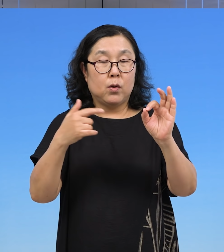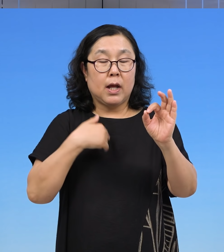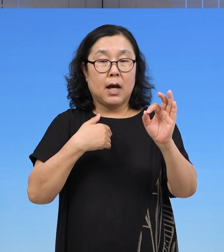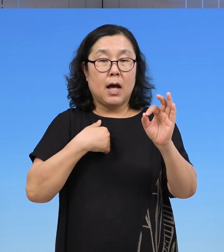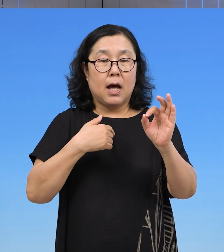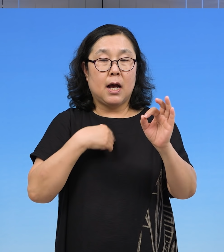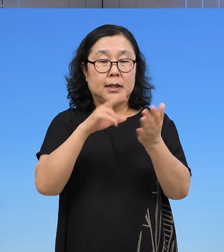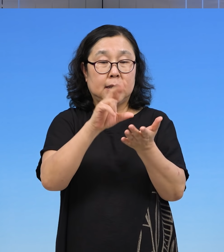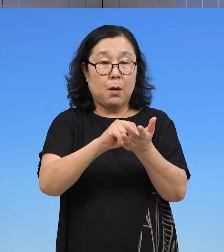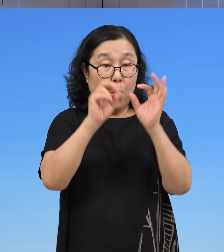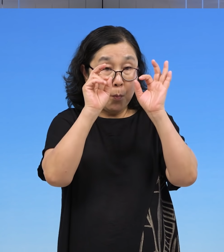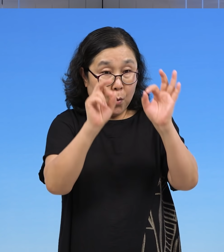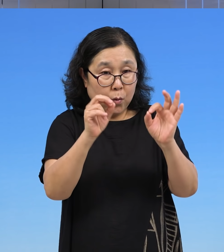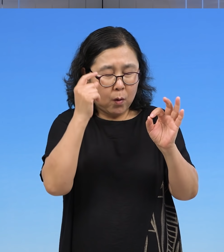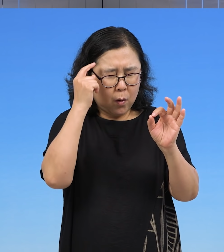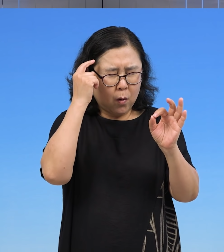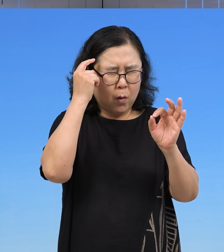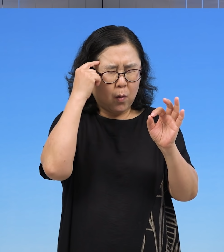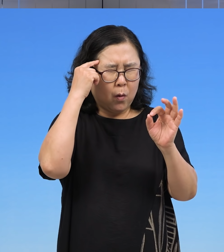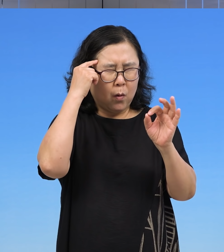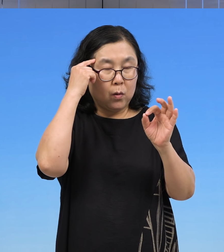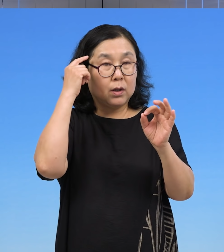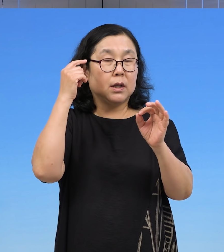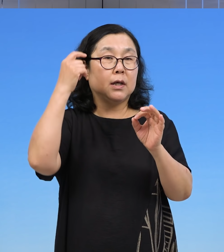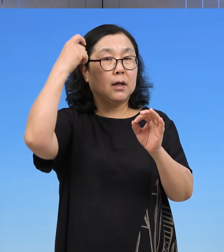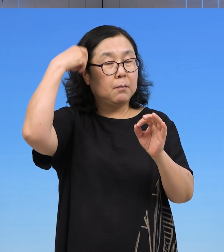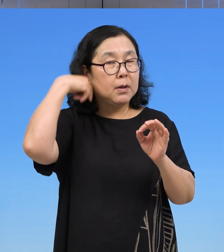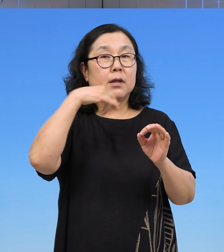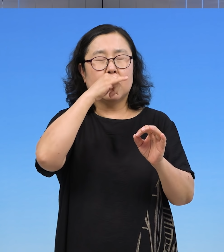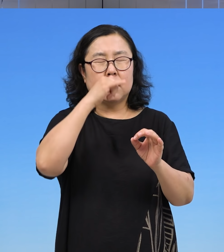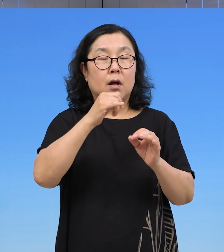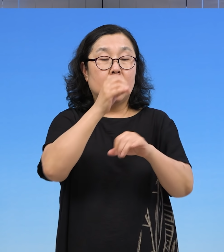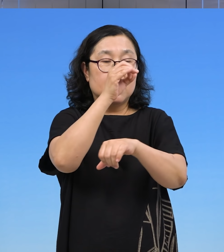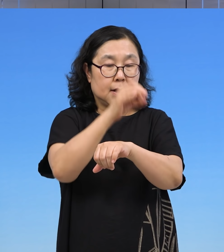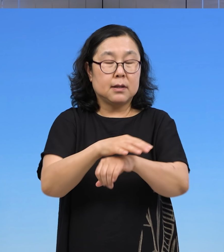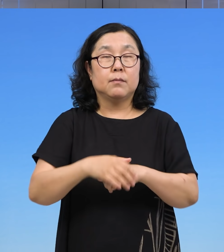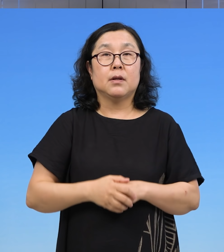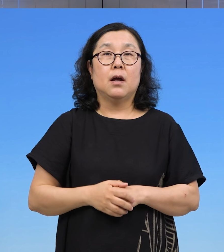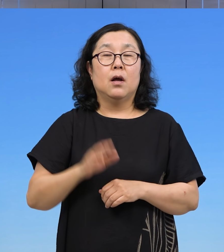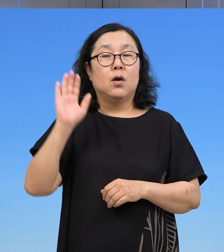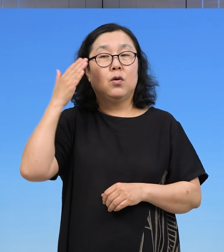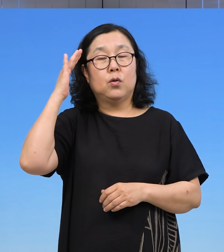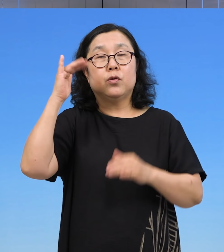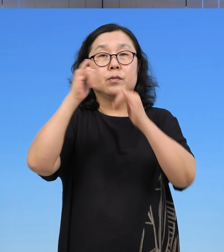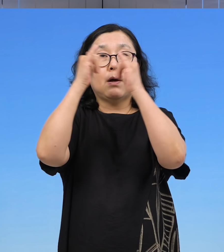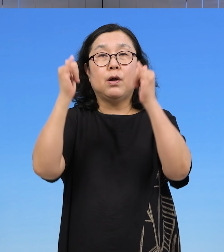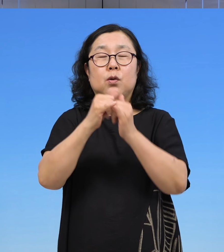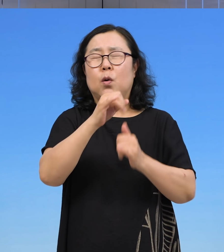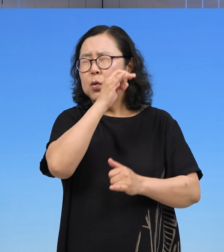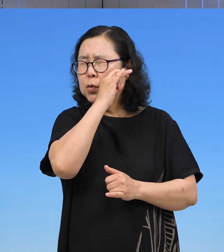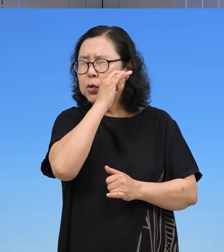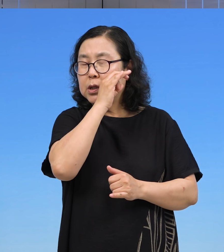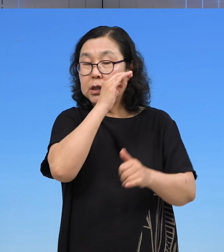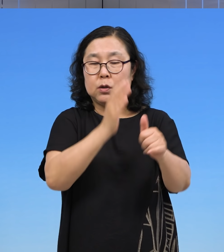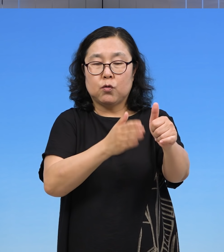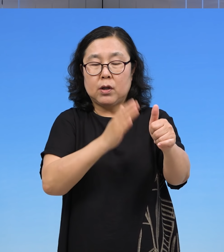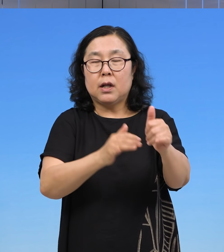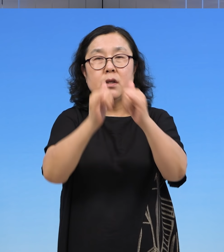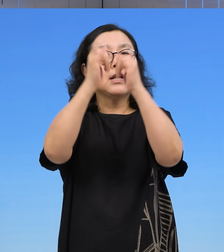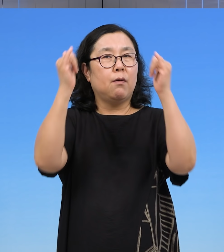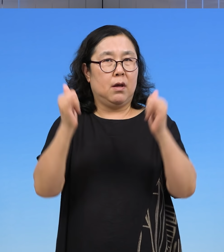너무 와닿아가지고 오늘 우리 시대는요 수치심 권하는 사회예요 제가 분당 우리에게 단임 목사로